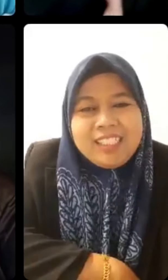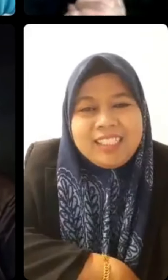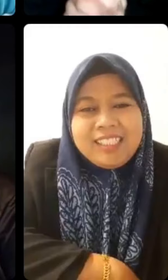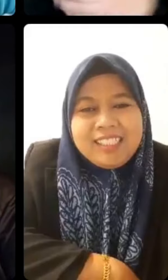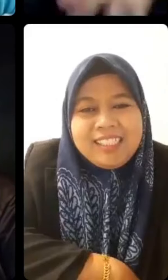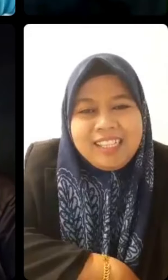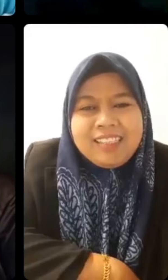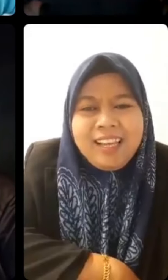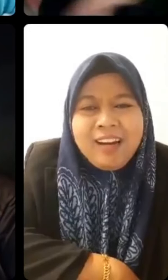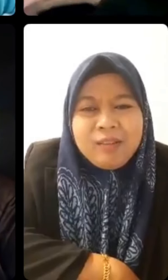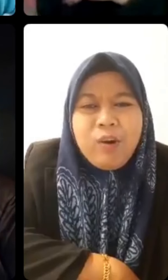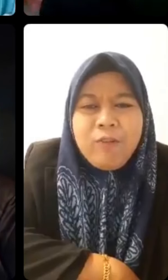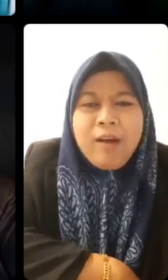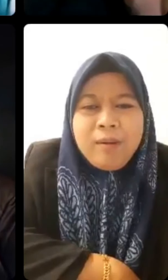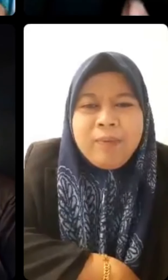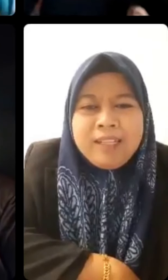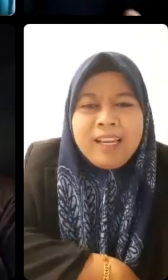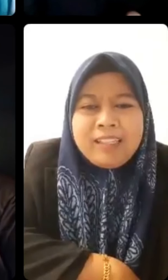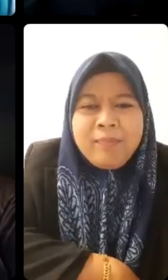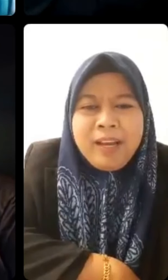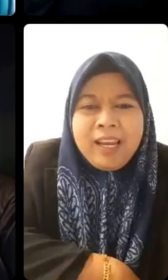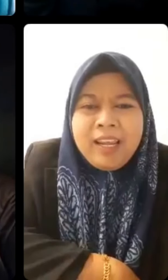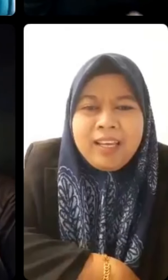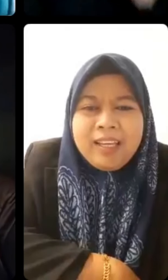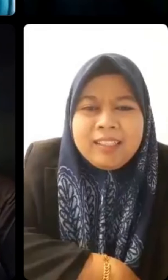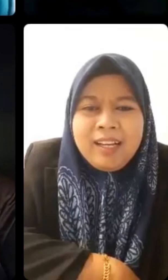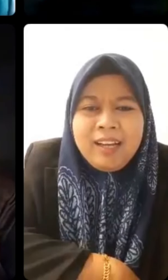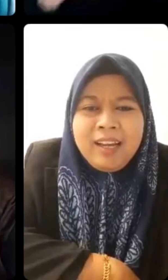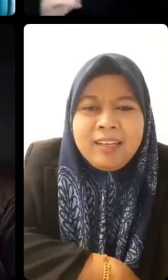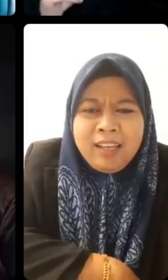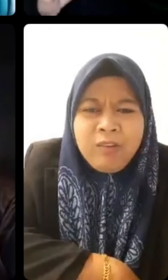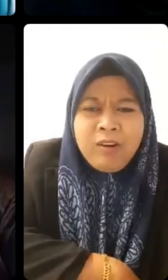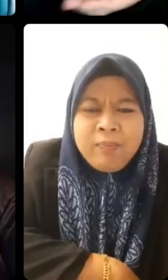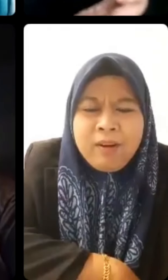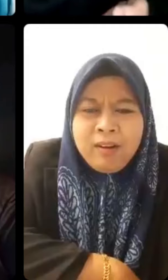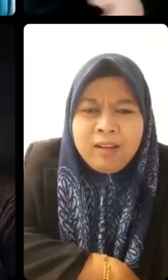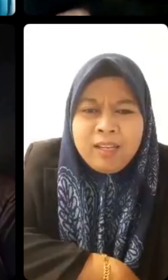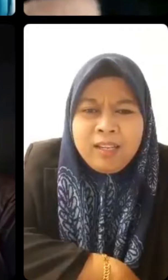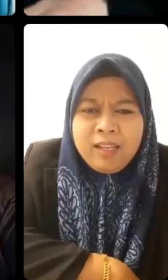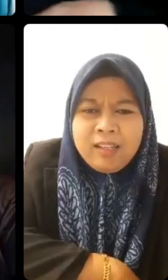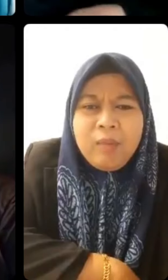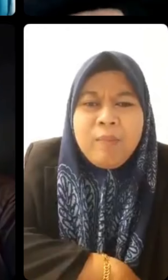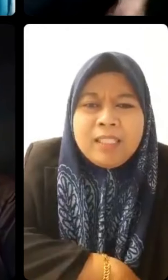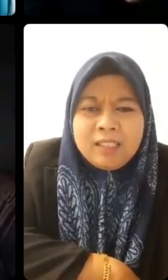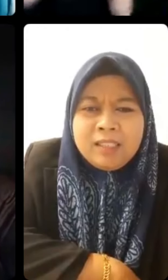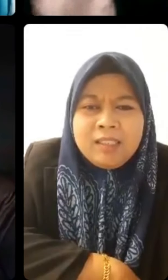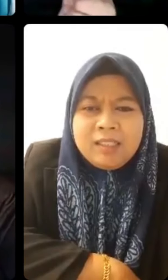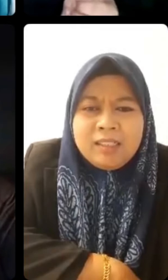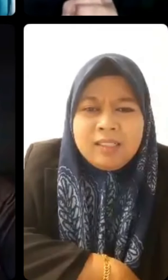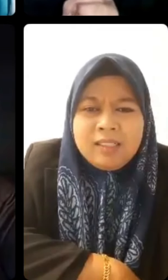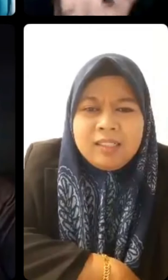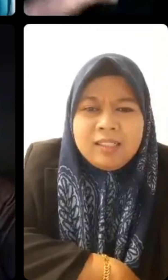Itu je. Saya harap semua orang faham apa yang saya nak sampaikan. Jangan ingat orang pekak ni tak boleh